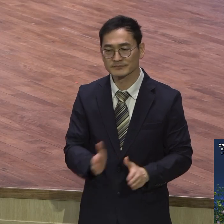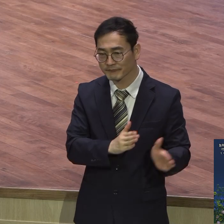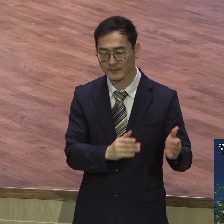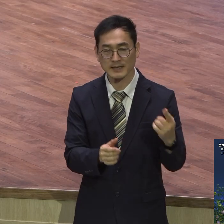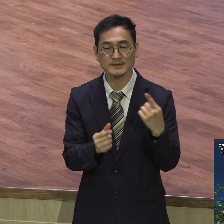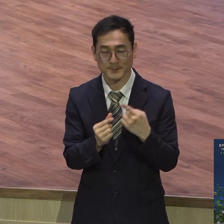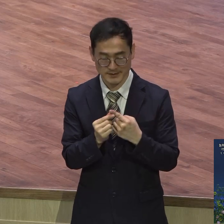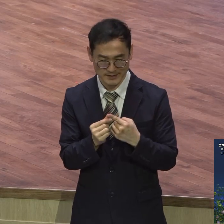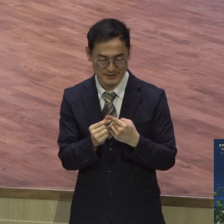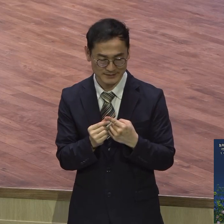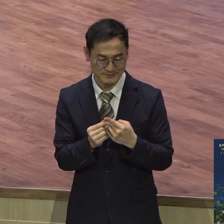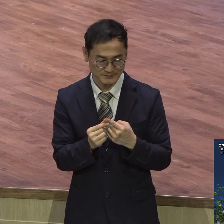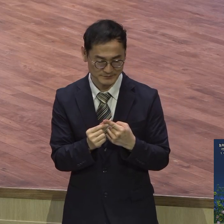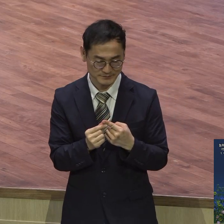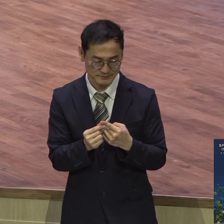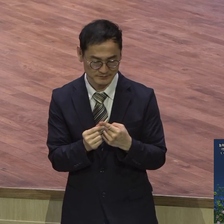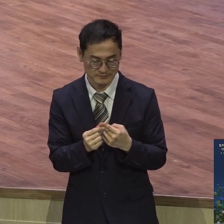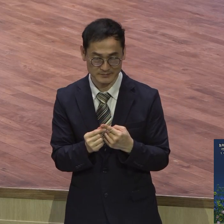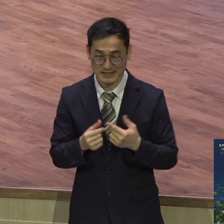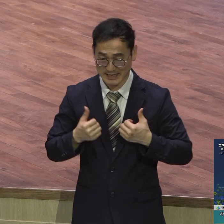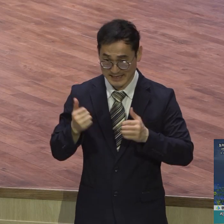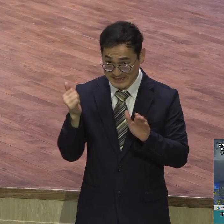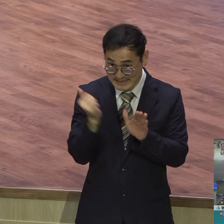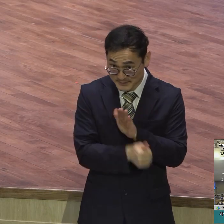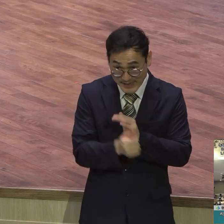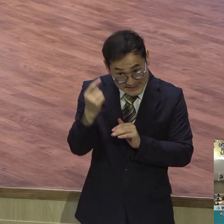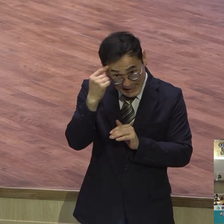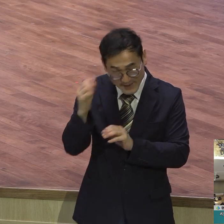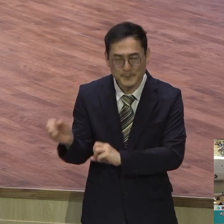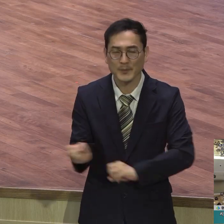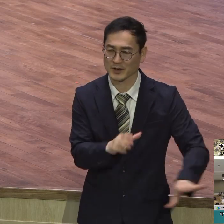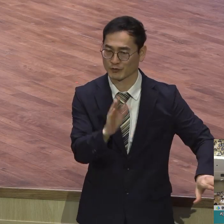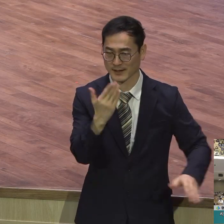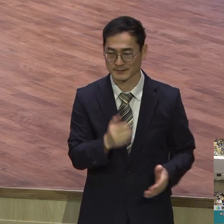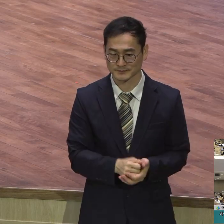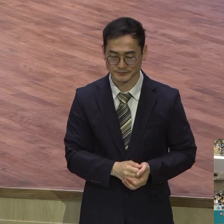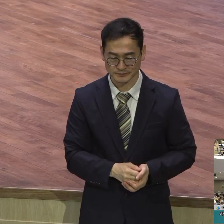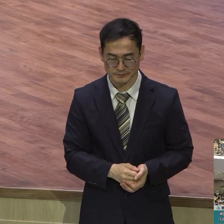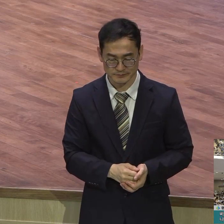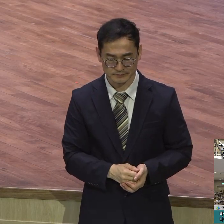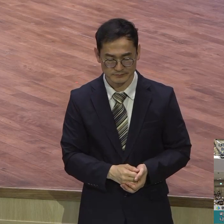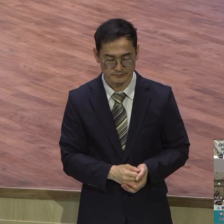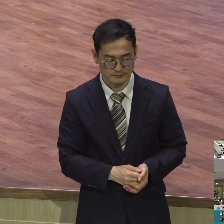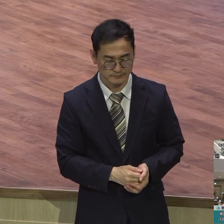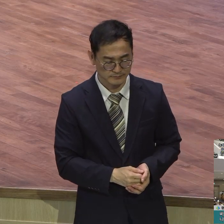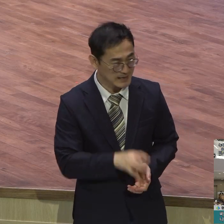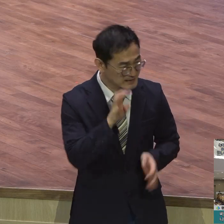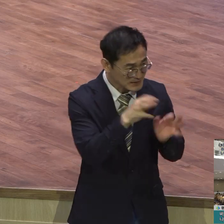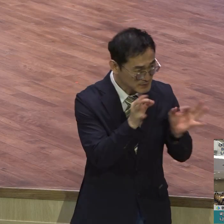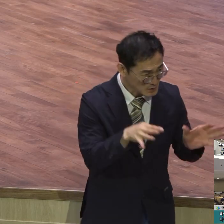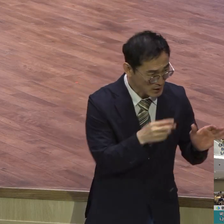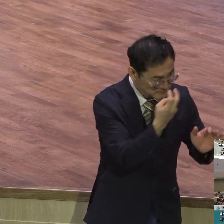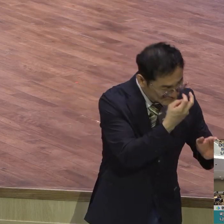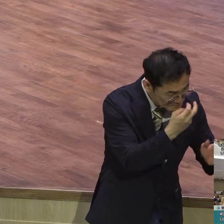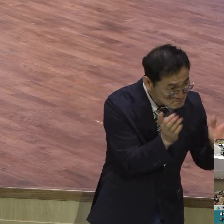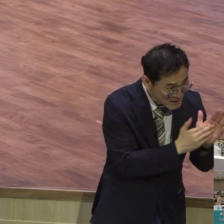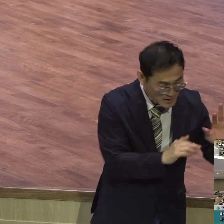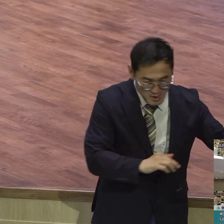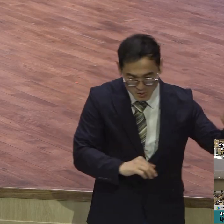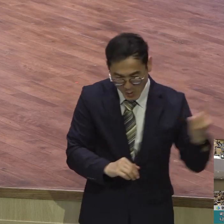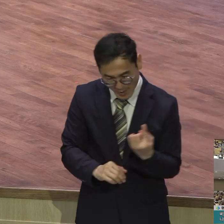할 실패자의식입니다. 25절 봅니다. 40일 동안 땅을 정탐하기를 마치고 돌아와 바람광략 가르스에